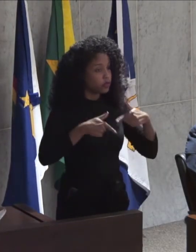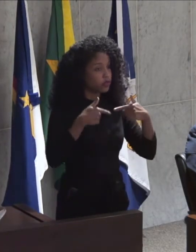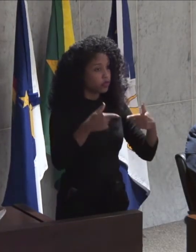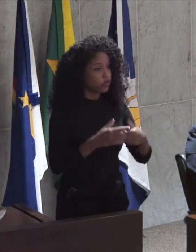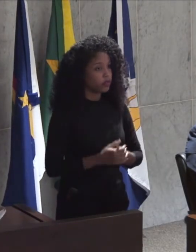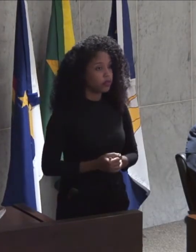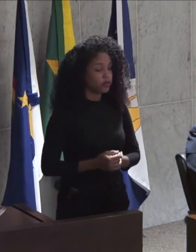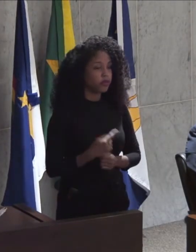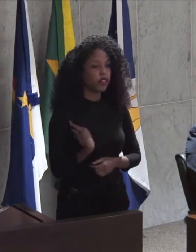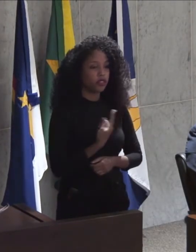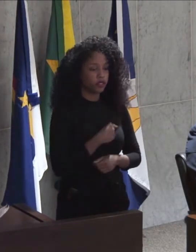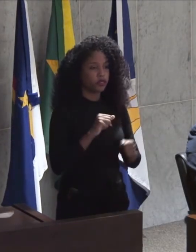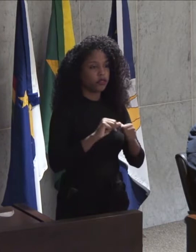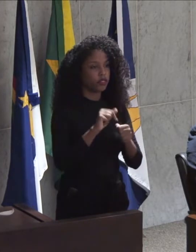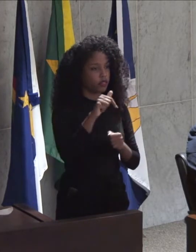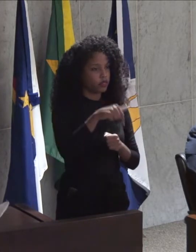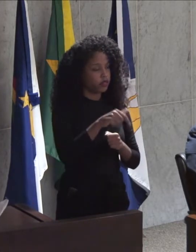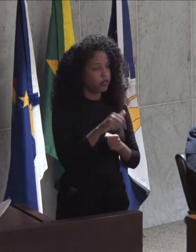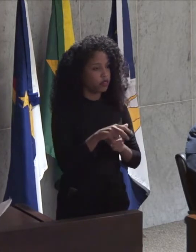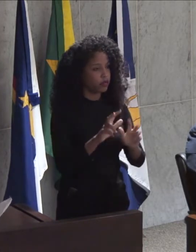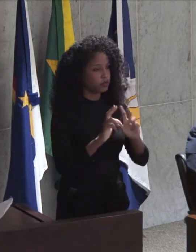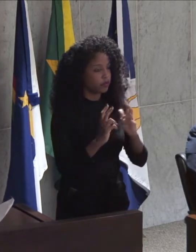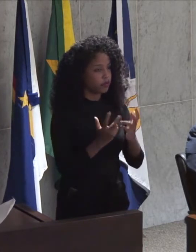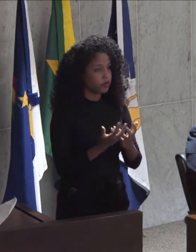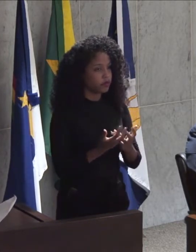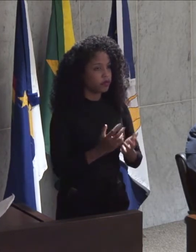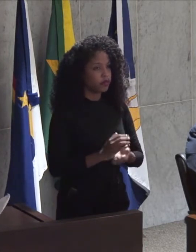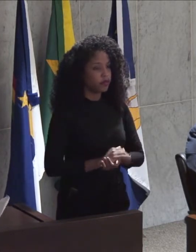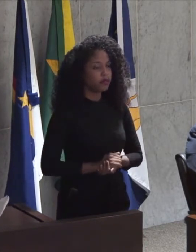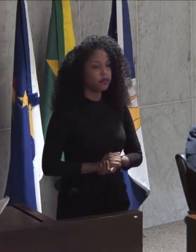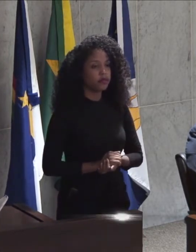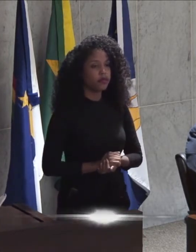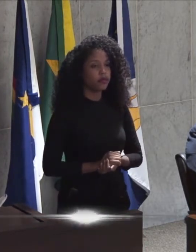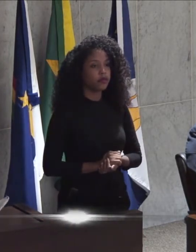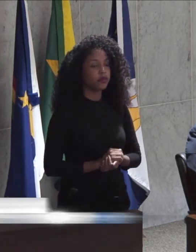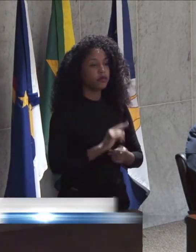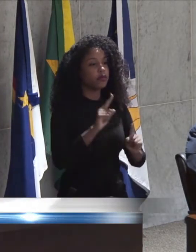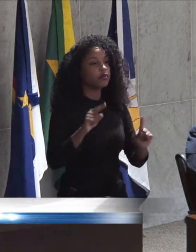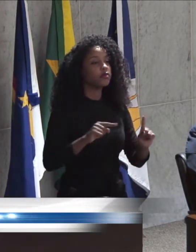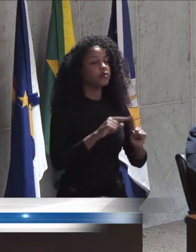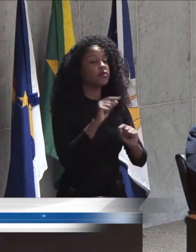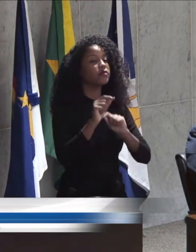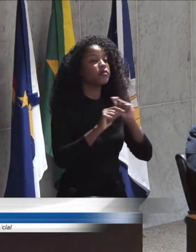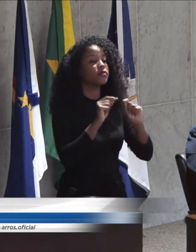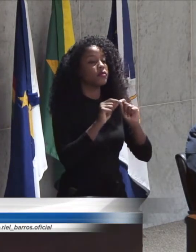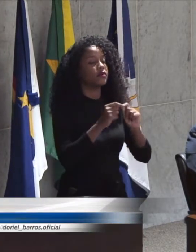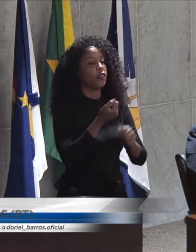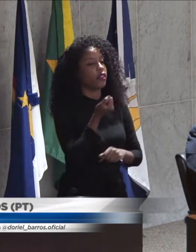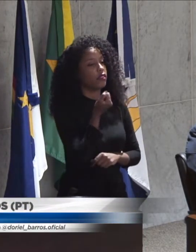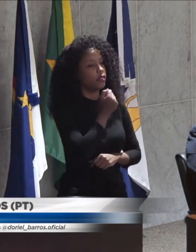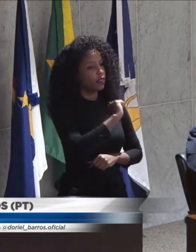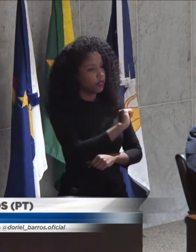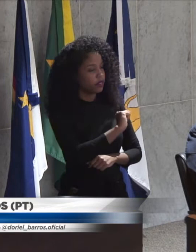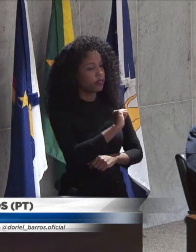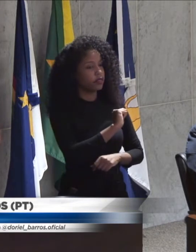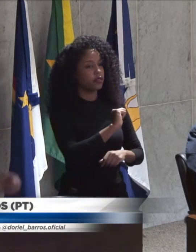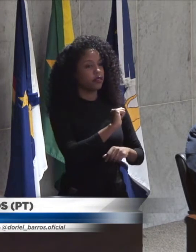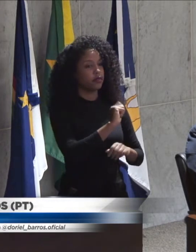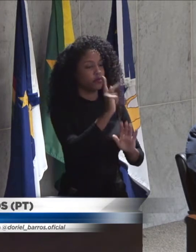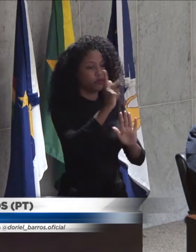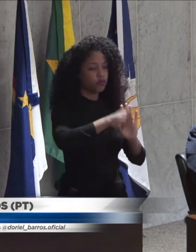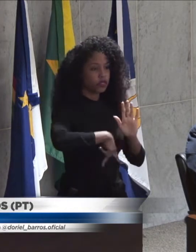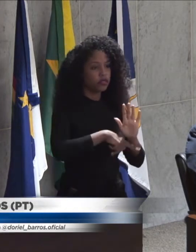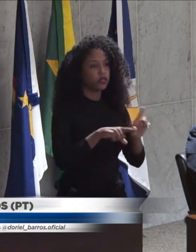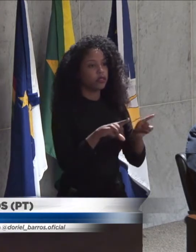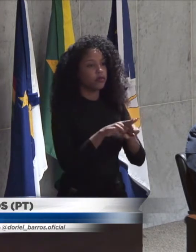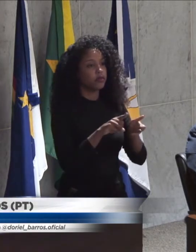faz aqui nesta casa para justamente defender projetos, ações